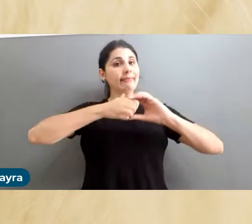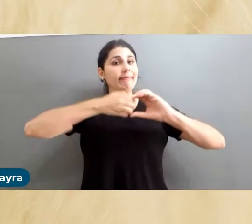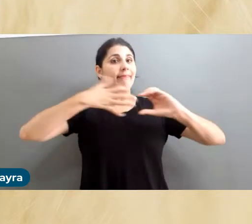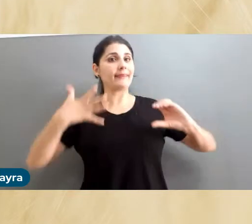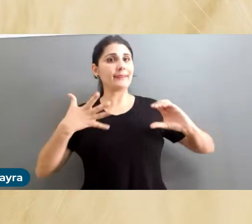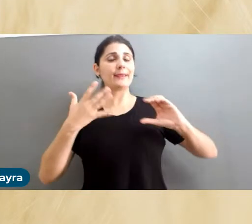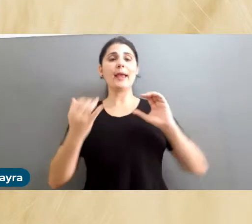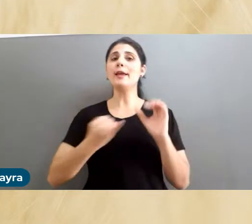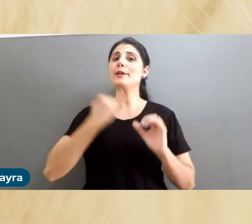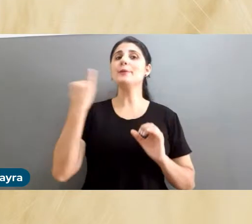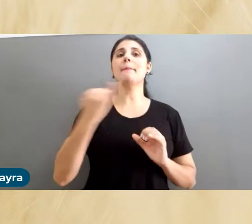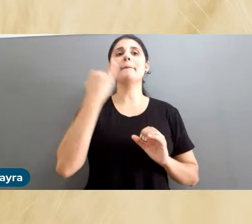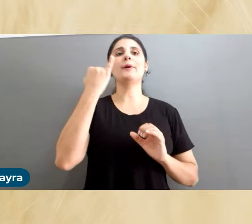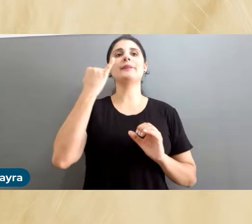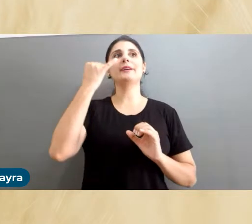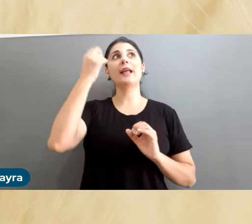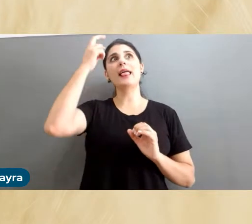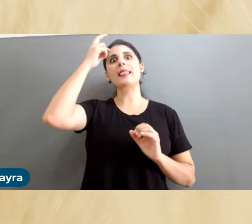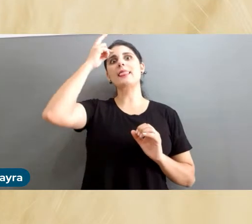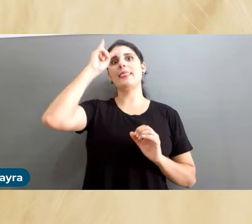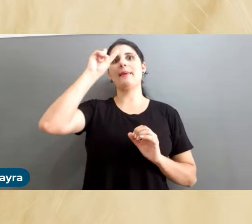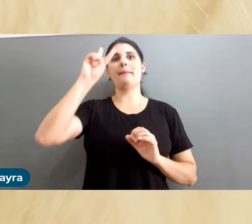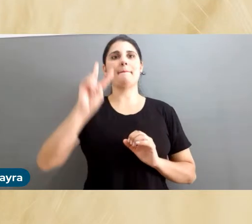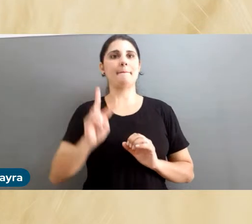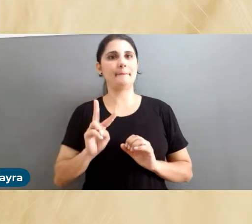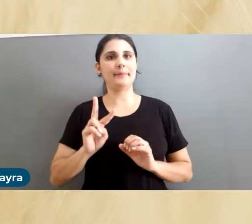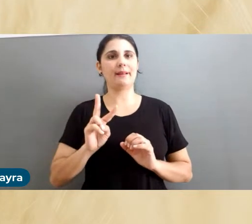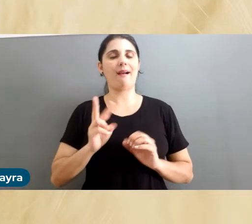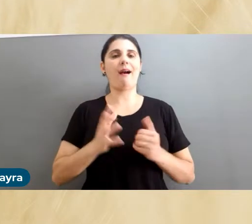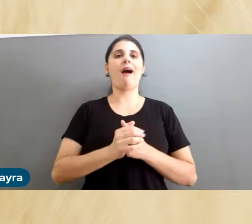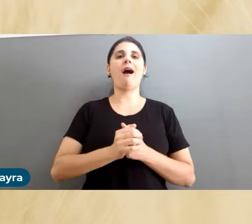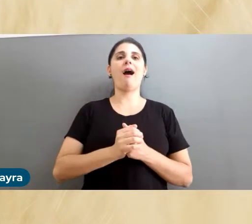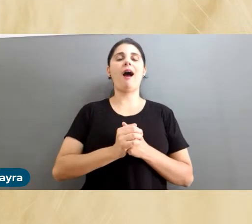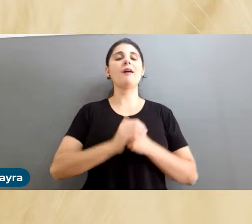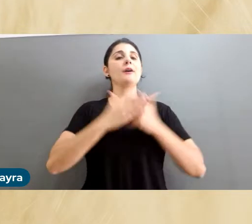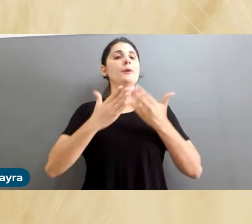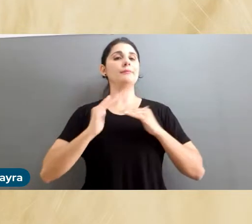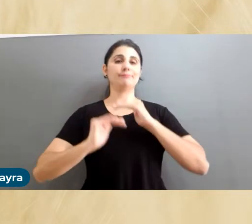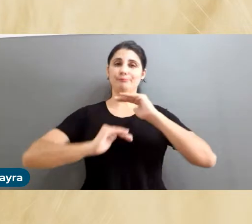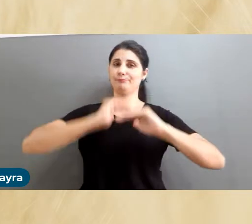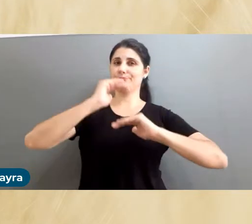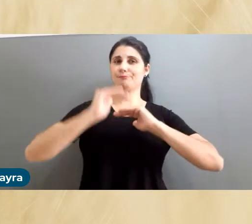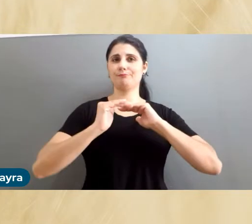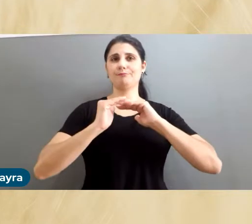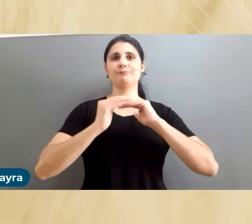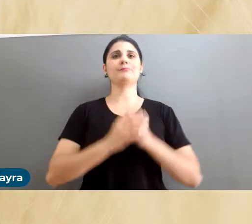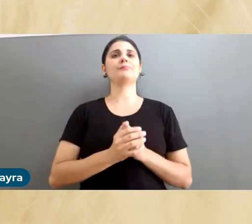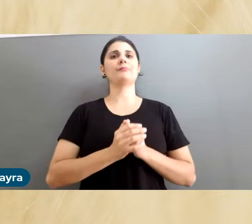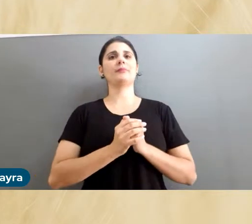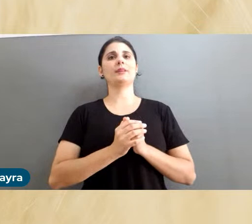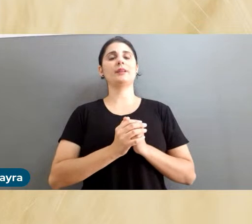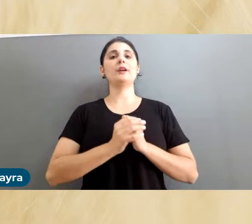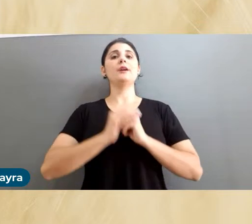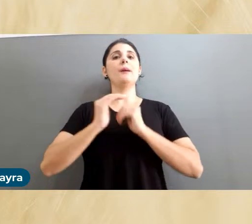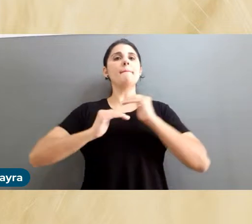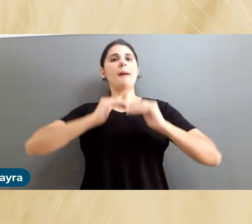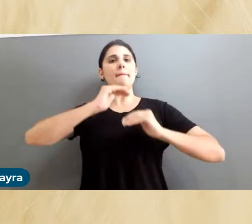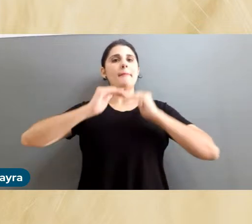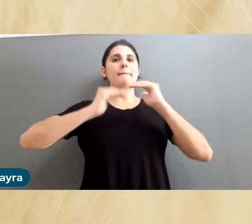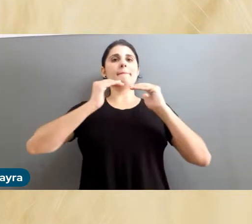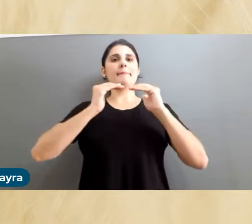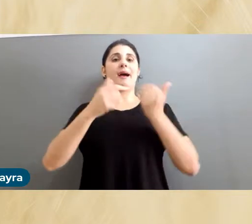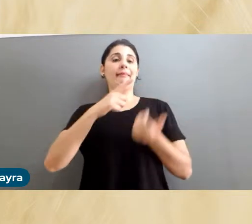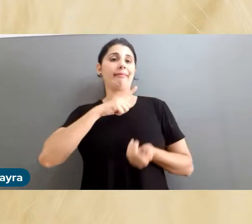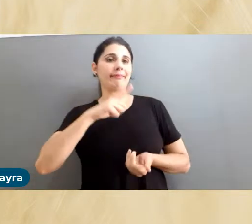importante que nós nos lembremos deles. Quando nós estamos crescendo, nos desenvolvendo fisicamente, passamos pela fase